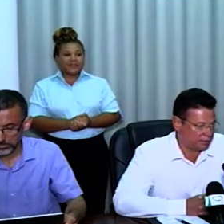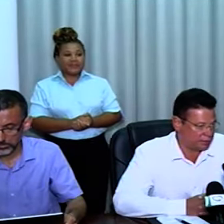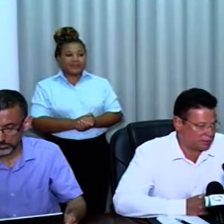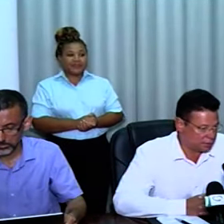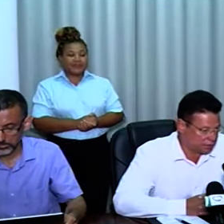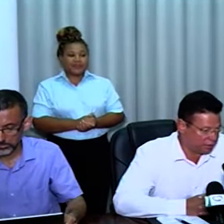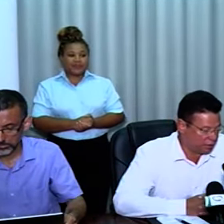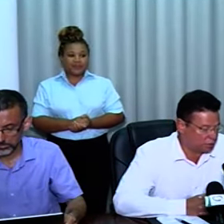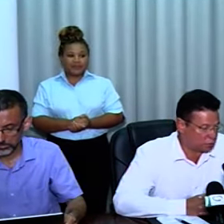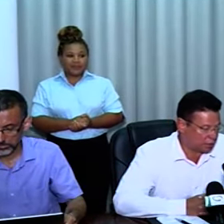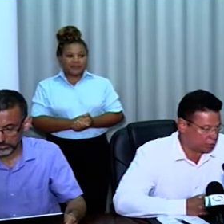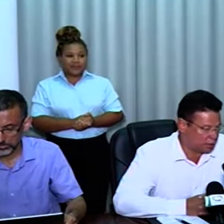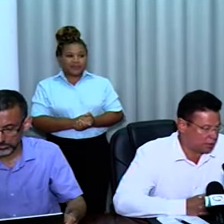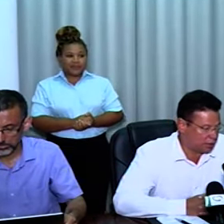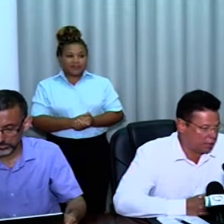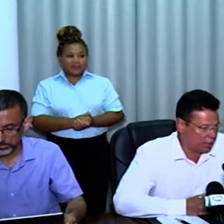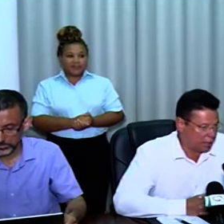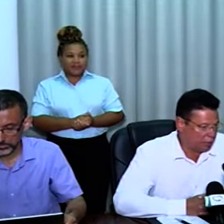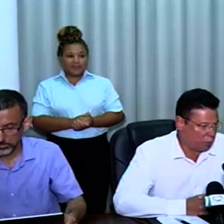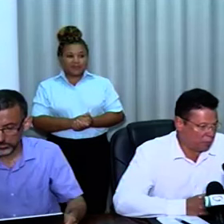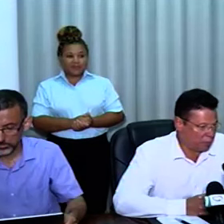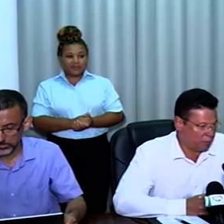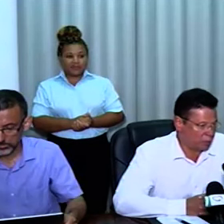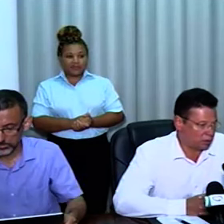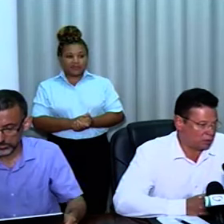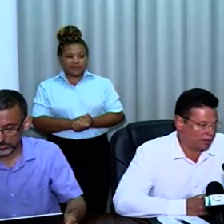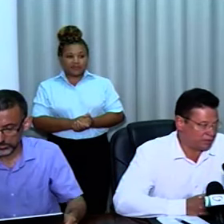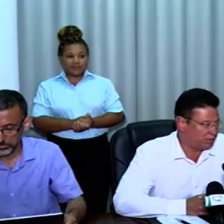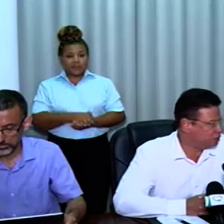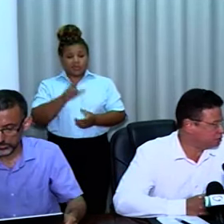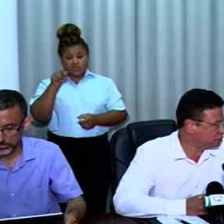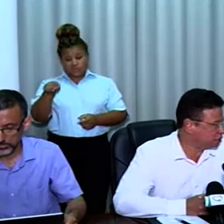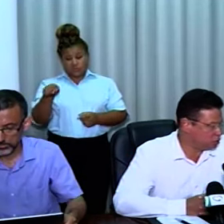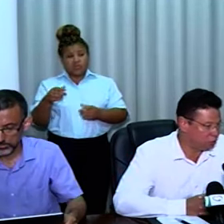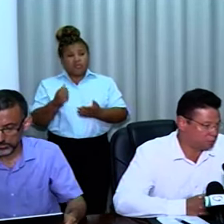travailler. Surveillance, contact tracing, et pour gagner contrôle